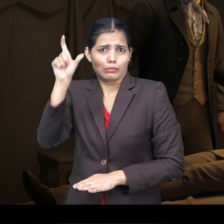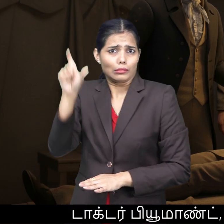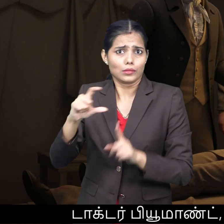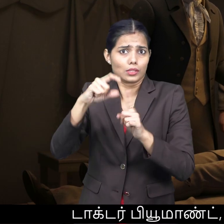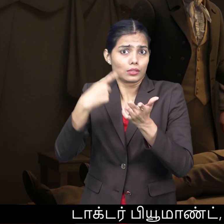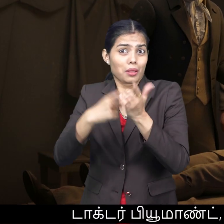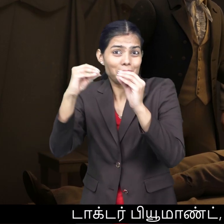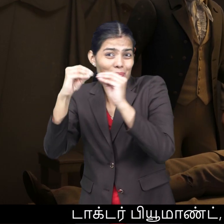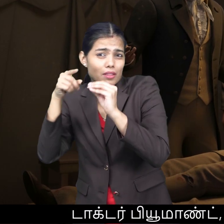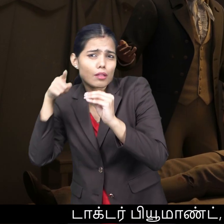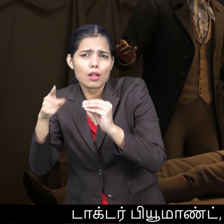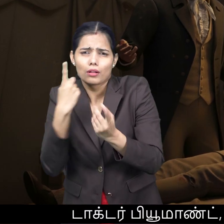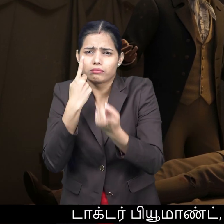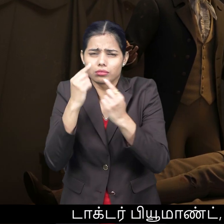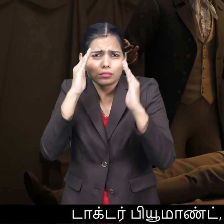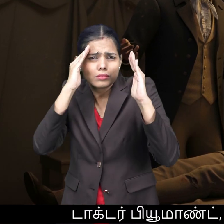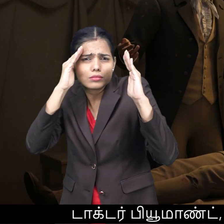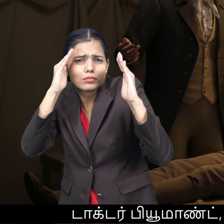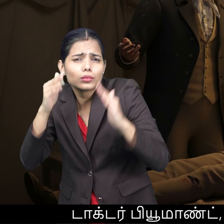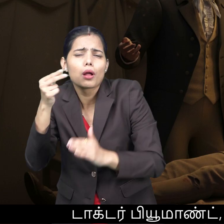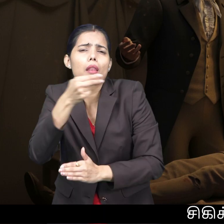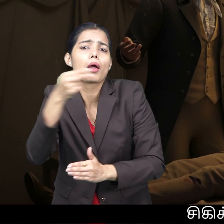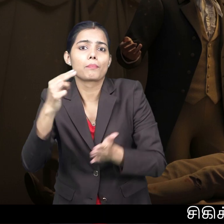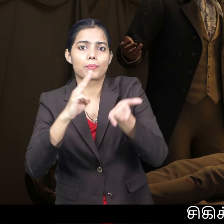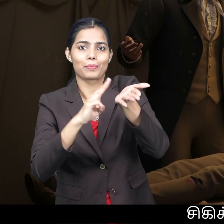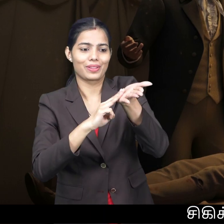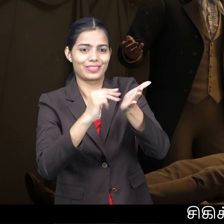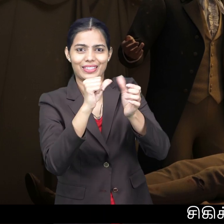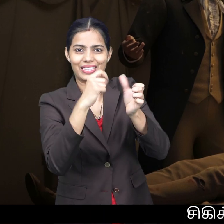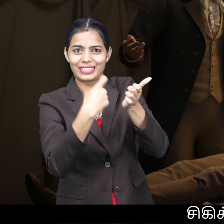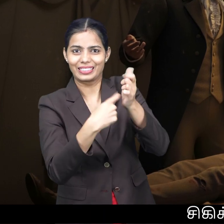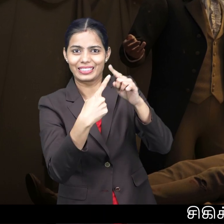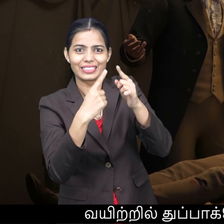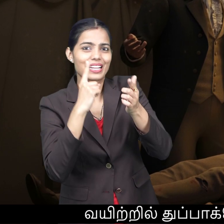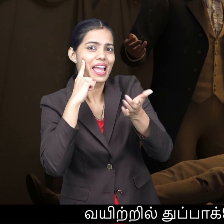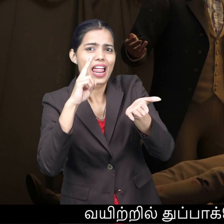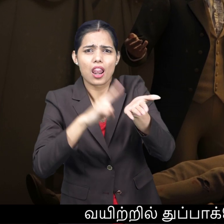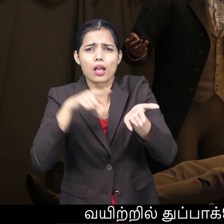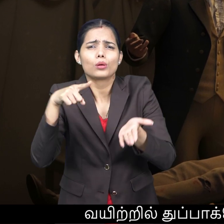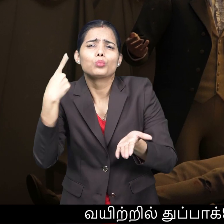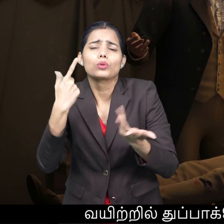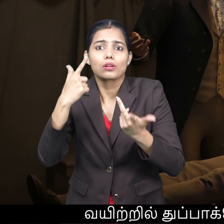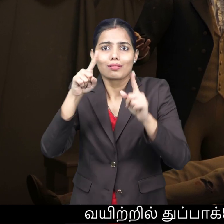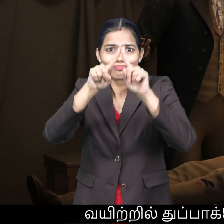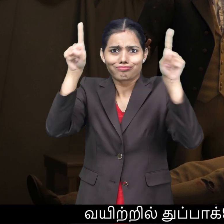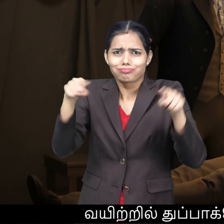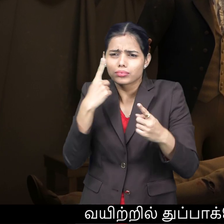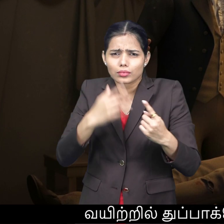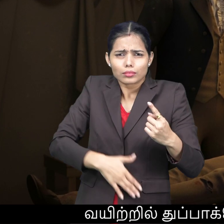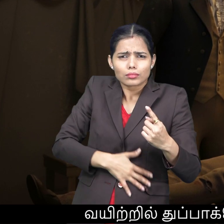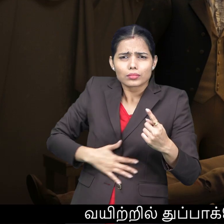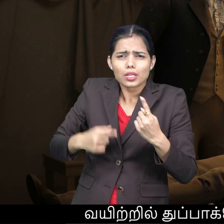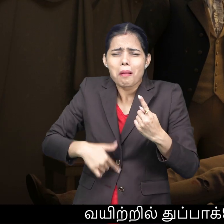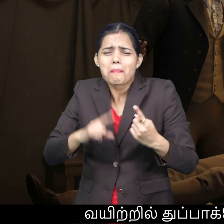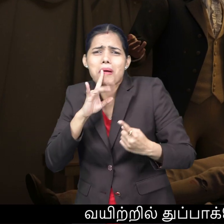1822ஆம் ஆண்டில் வயிற்றில் துப்பாக்கி குண்டு காயத்துடன் இருந்த மார்டின் என்ற சிப்பாய்க்கு டாக்டர் பியூமான் சிகிச்சை